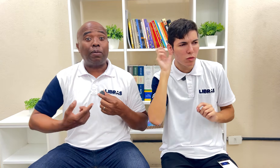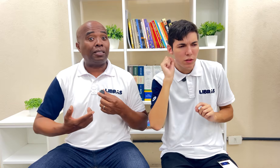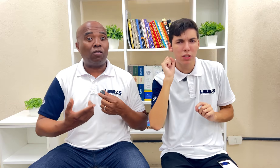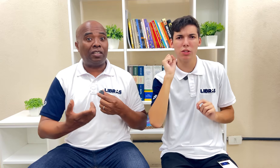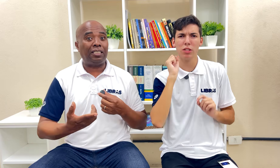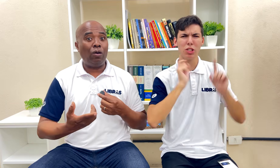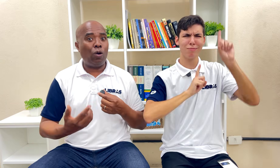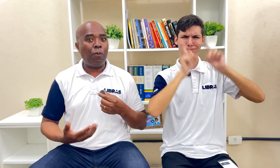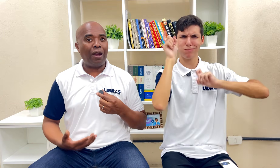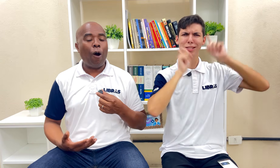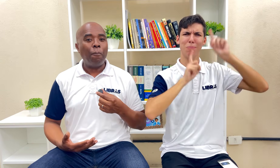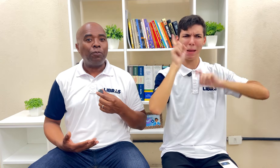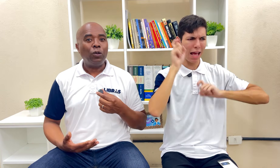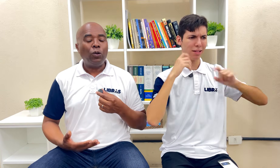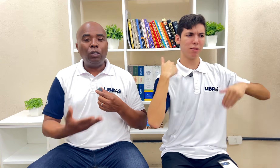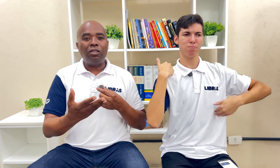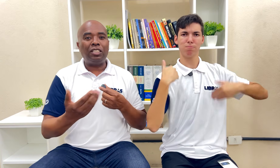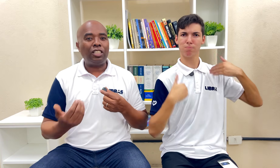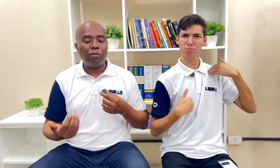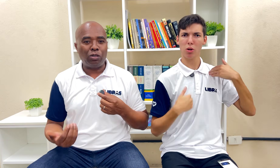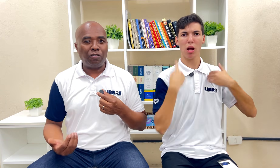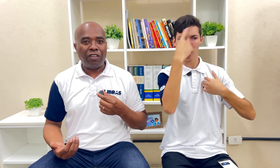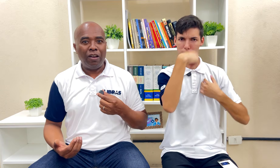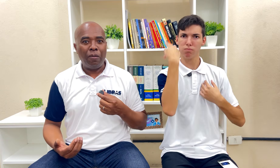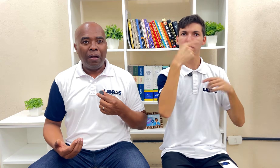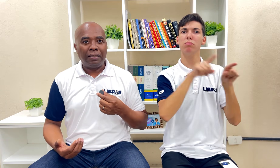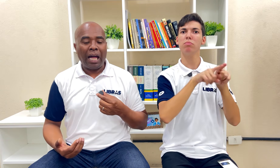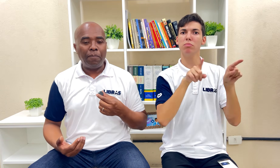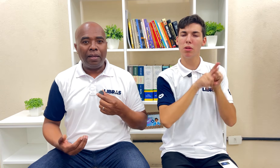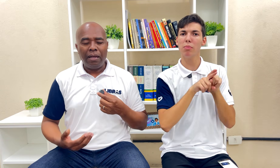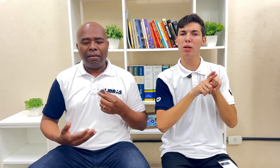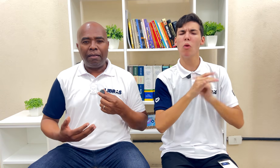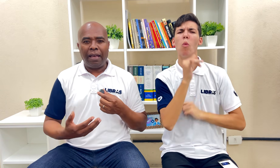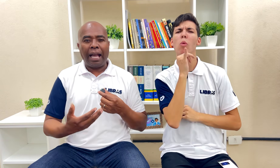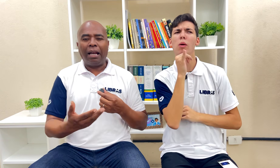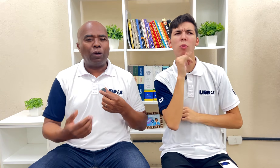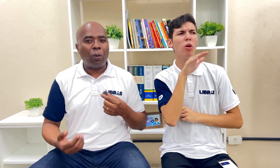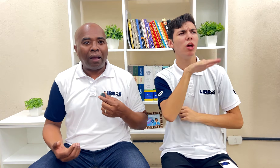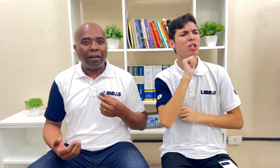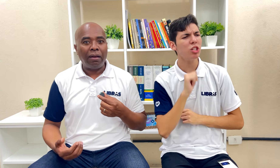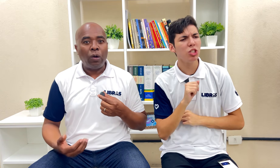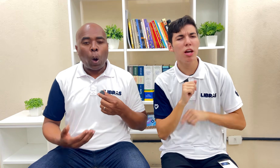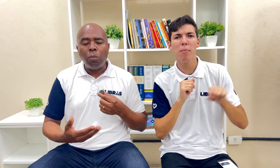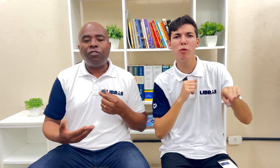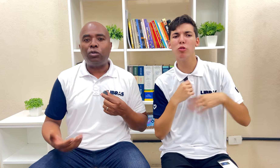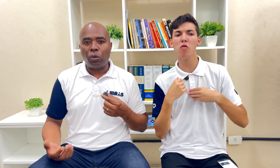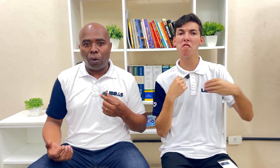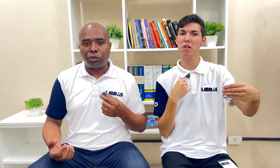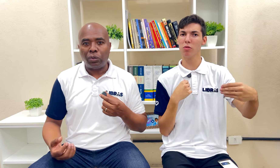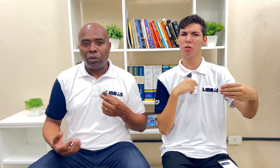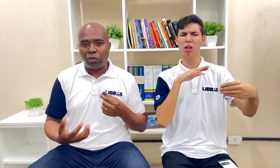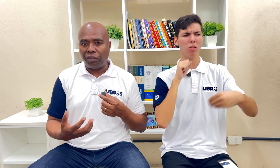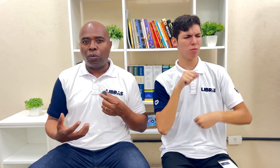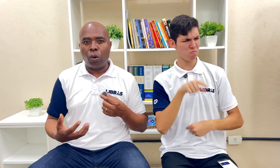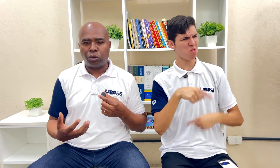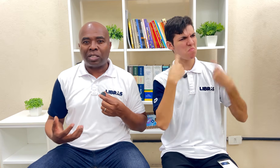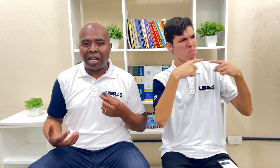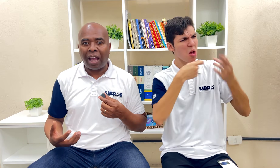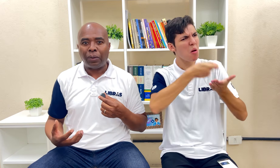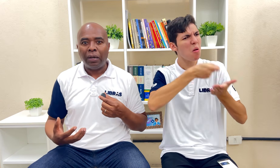expressão facial e corporal. Quando você chama o seu filho, sabe, e reclama com ele, como fica o seu rosto? Não fica um rosto sério?